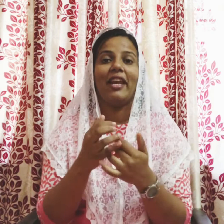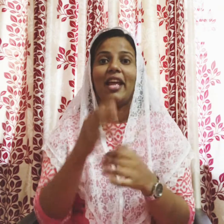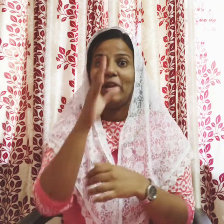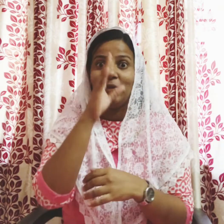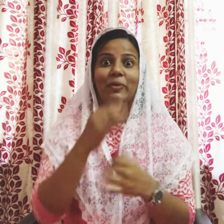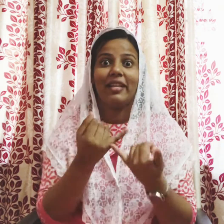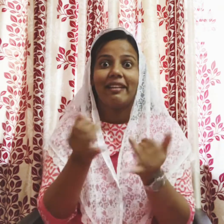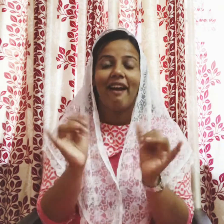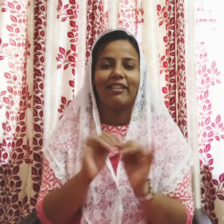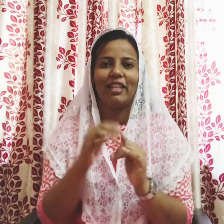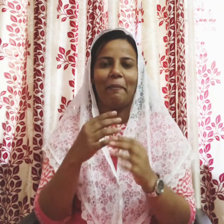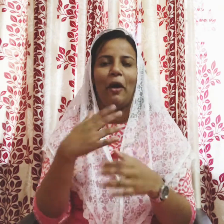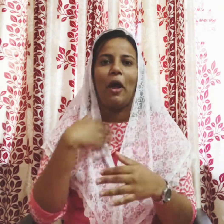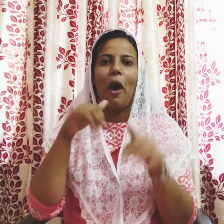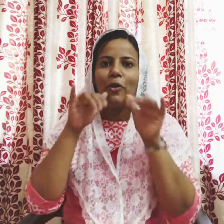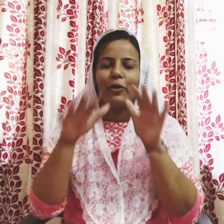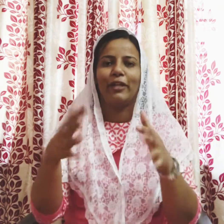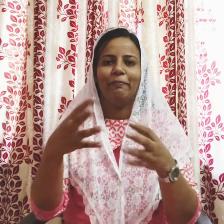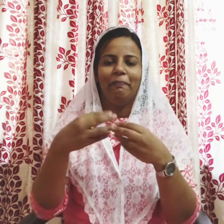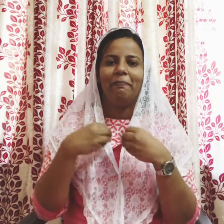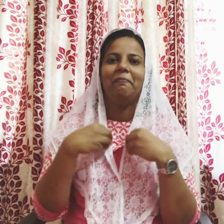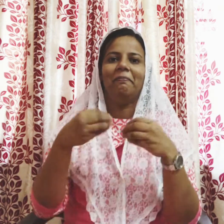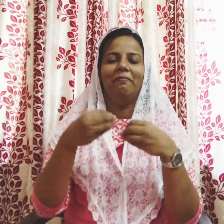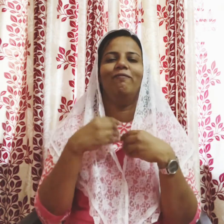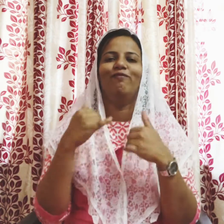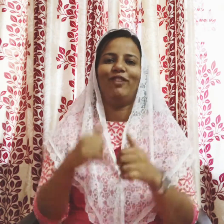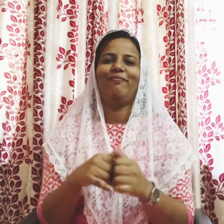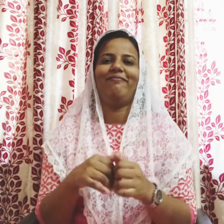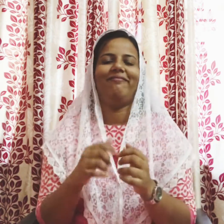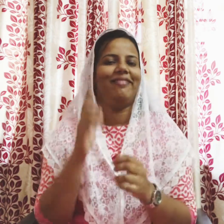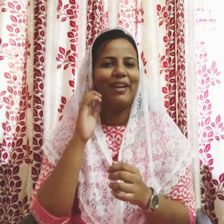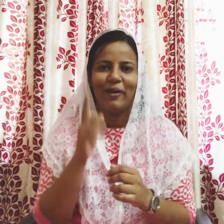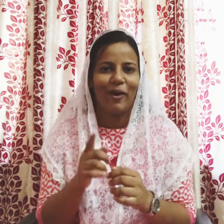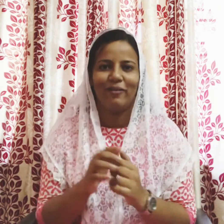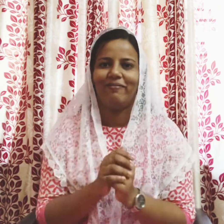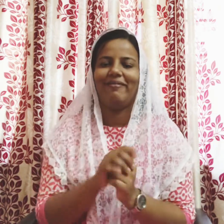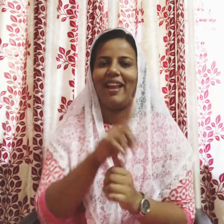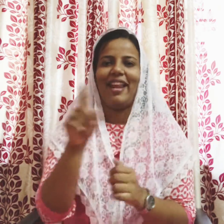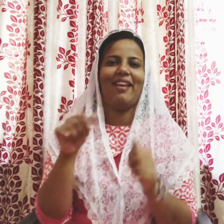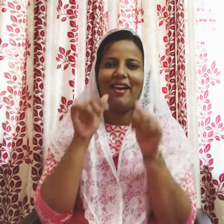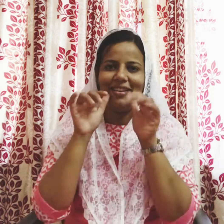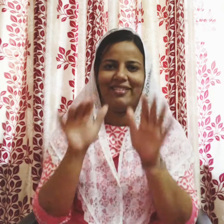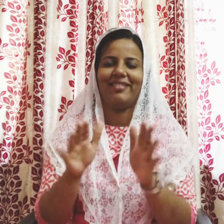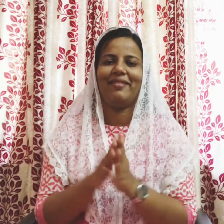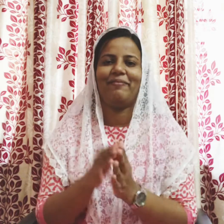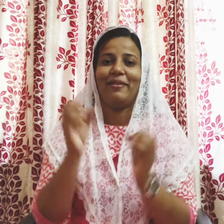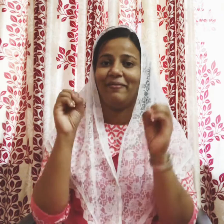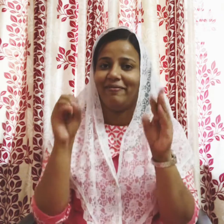നന്മയും കിങ്ഡത്തിലുള്ള അനുഗ്രഹങ്ങളും അനുഭവിച്ച് ജീവിക്കുവാൻ കഴിയും കേട്ടോ. കർത്താവ് ഈ വചനങ്ങളാൽ നിങ്ങളെ അനുഗ്രഹിക്കട്ടെ.